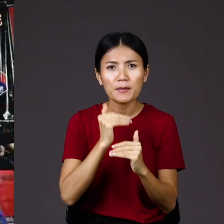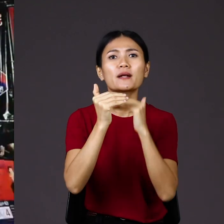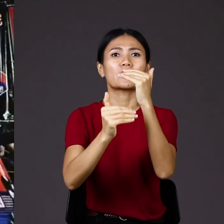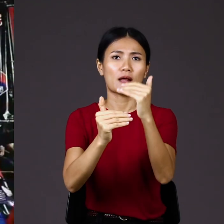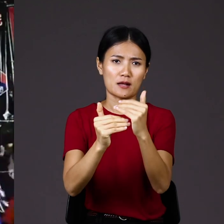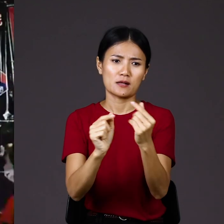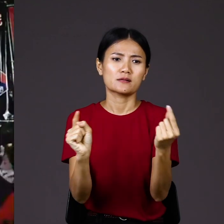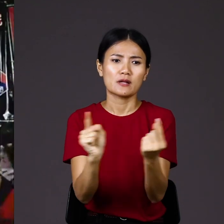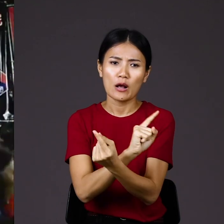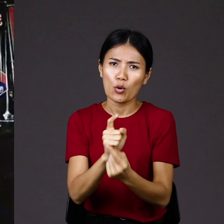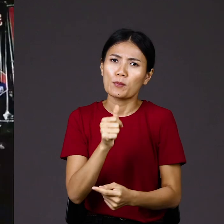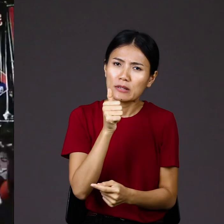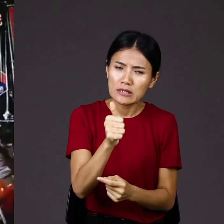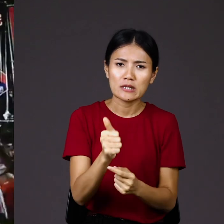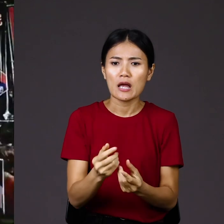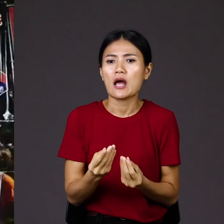เรา